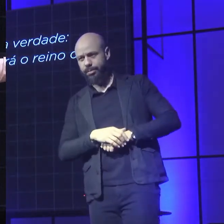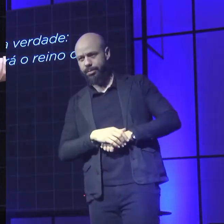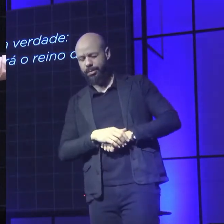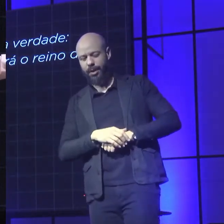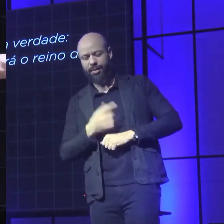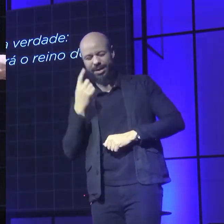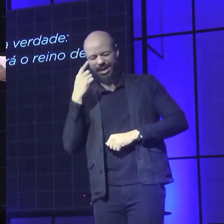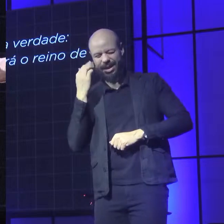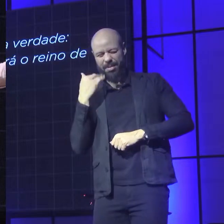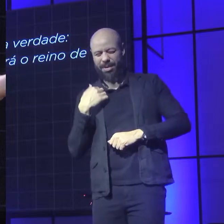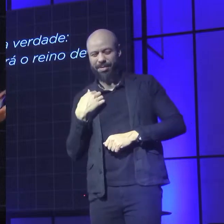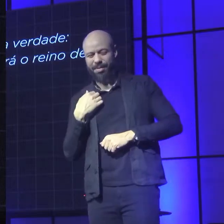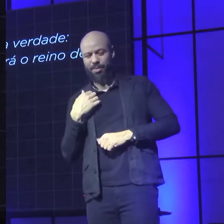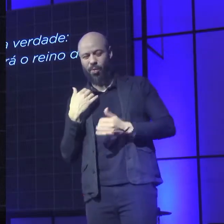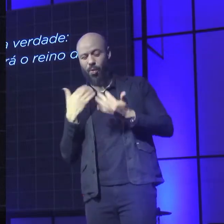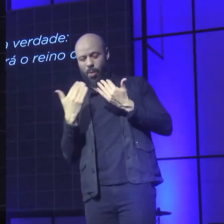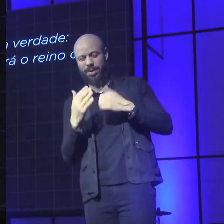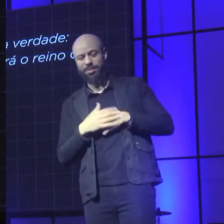aqui.